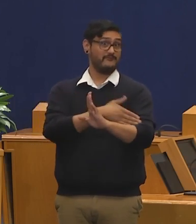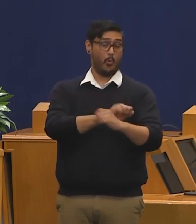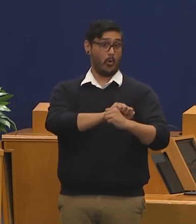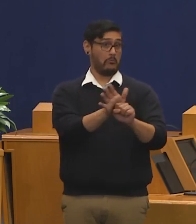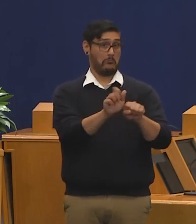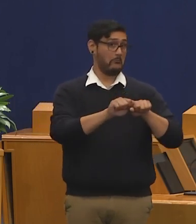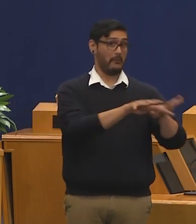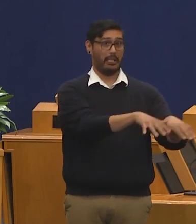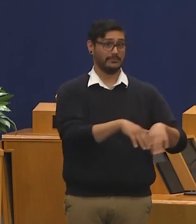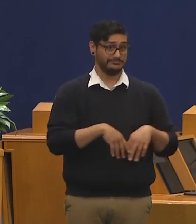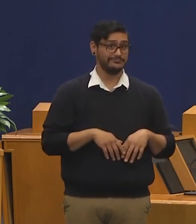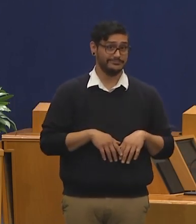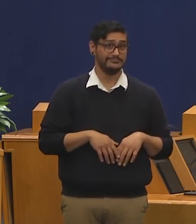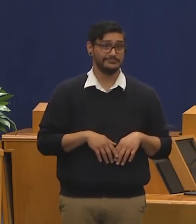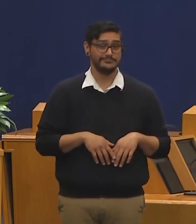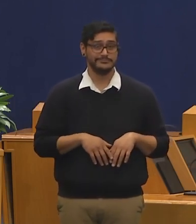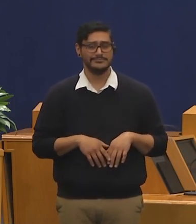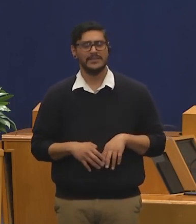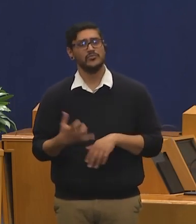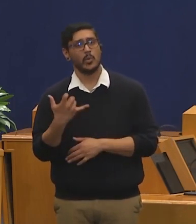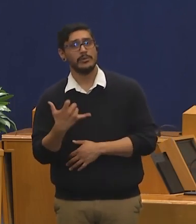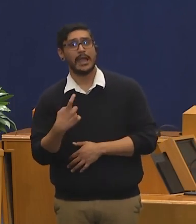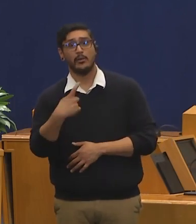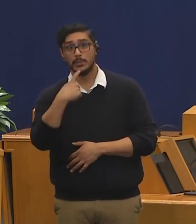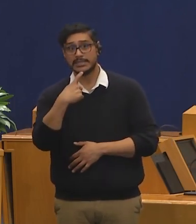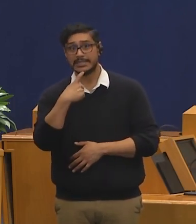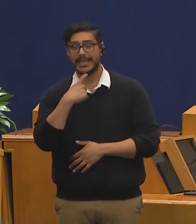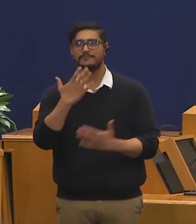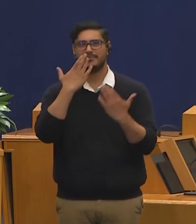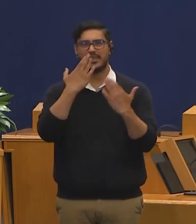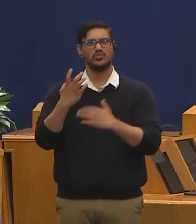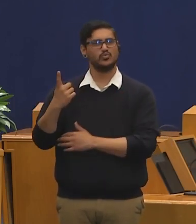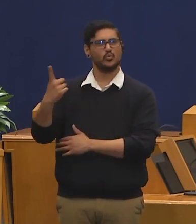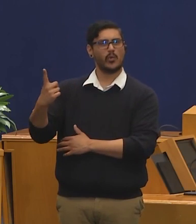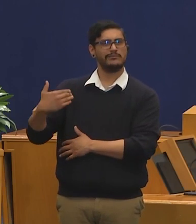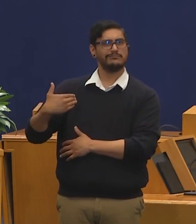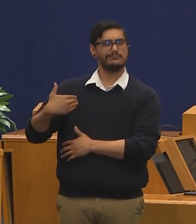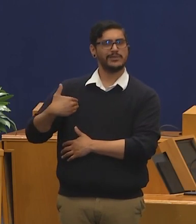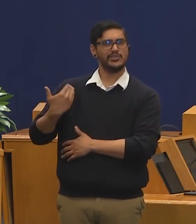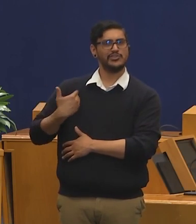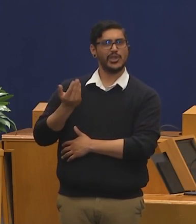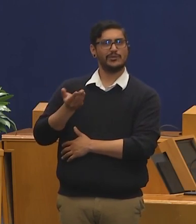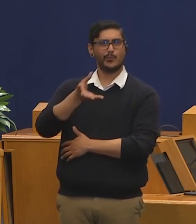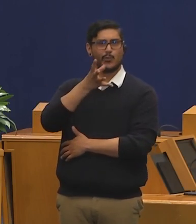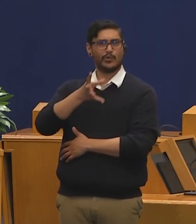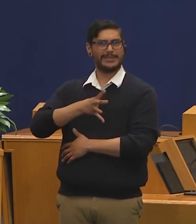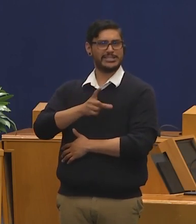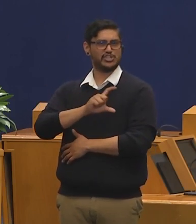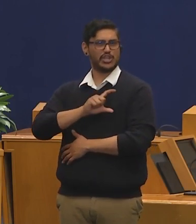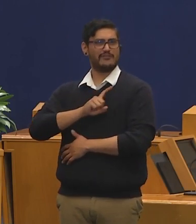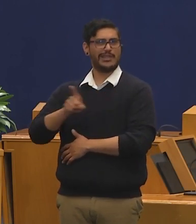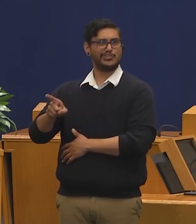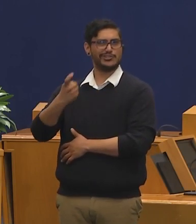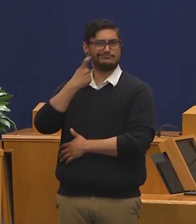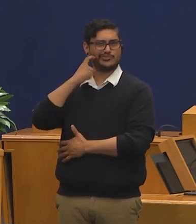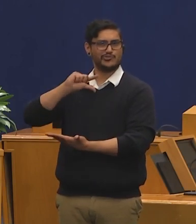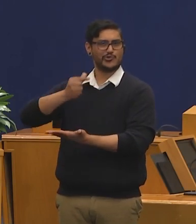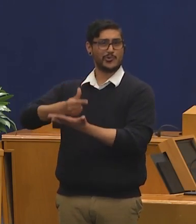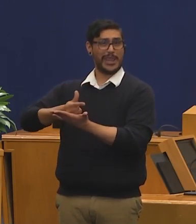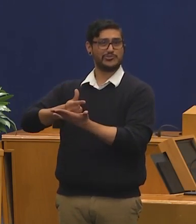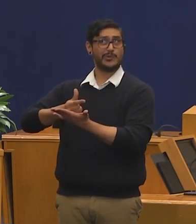momento quiero darle las gracias a una joven alguacil que se graduó de la academia hace